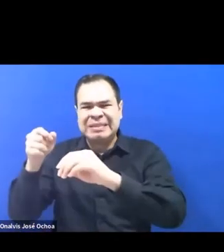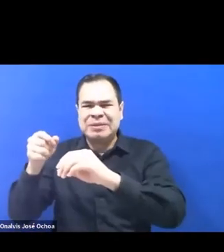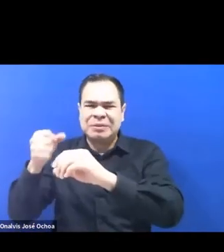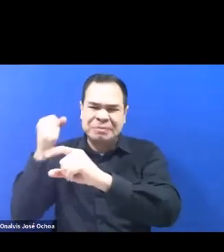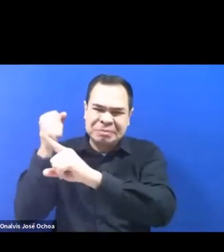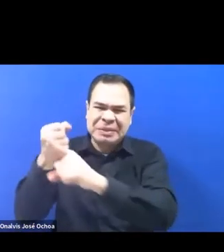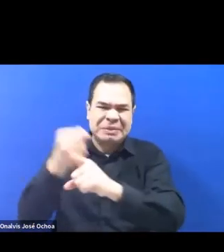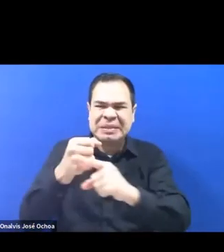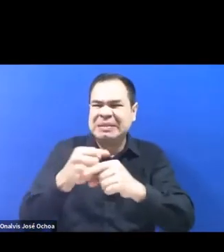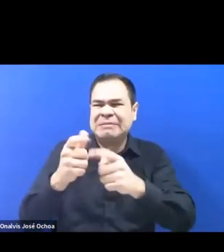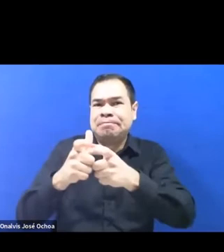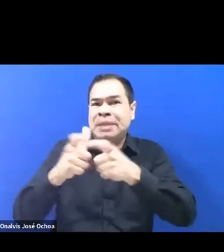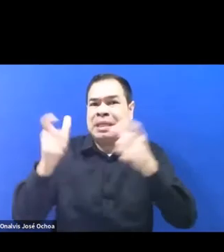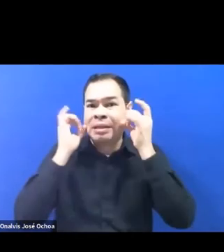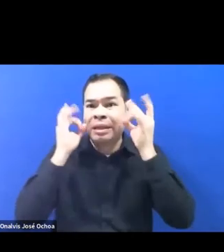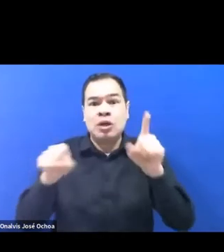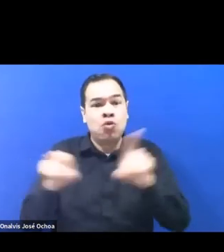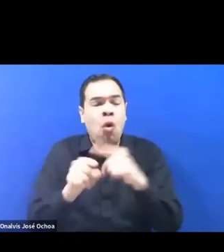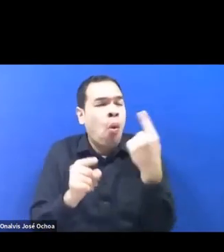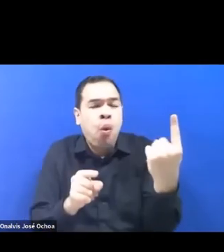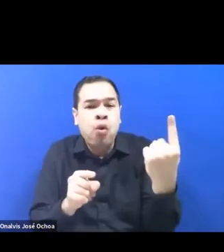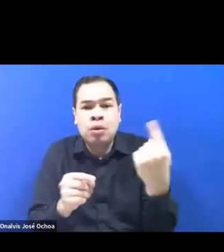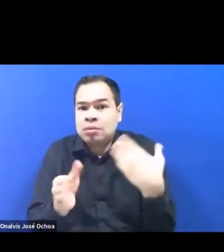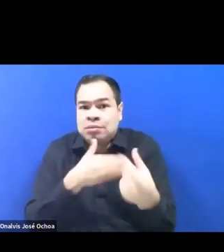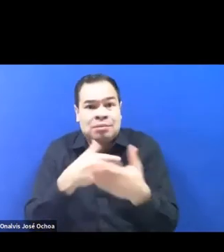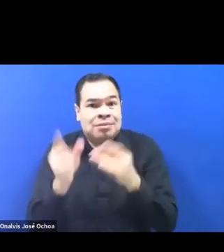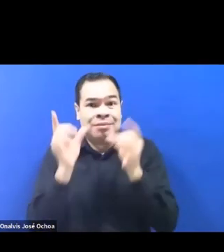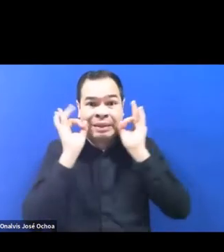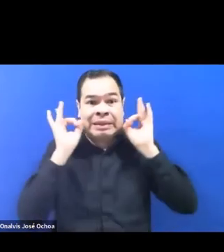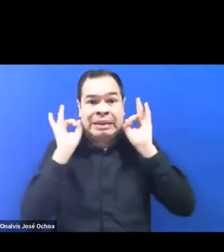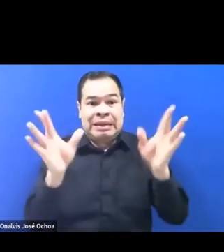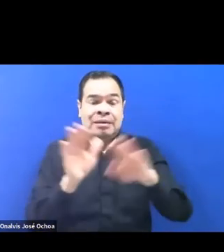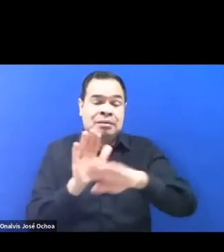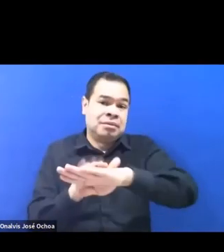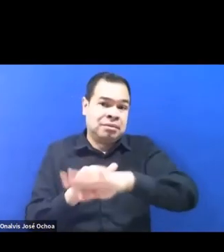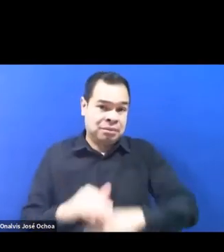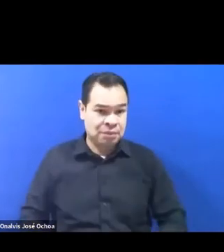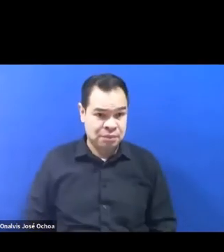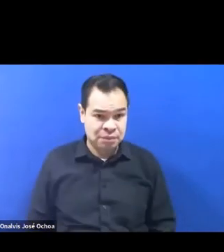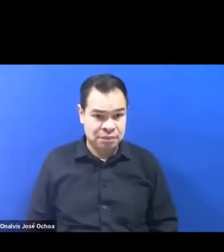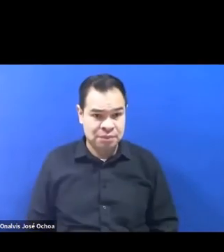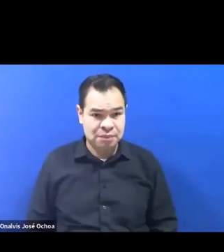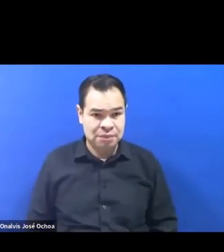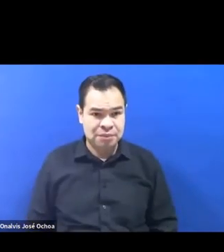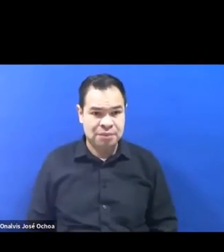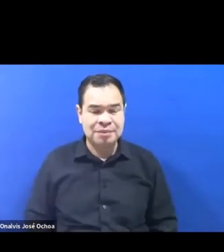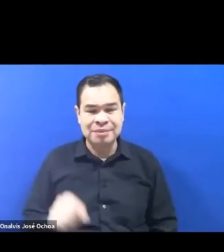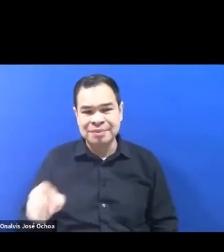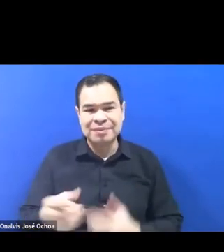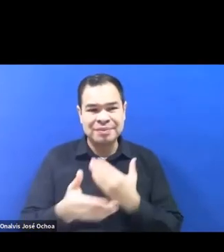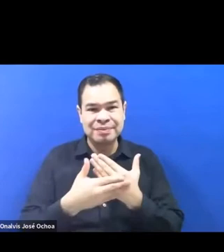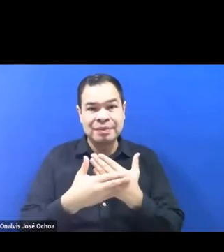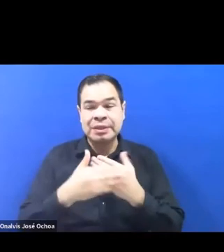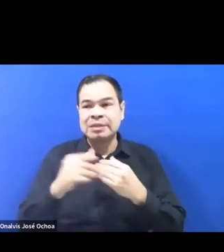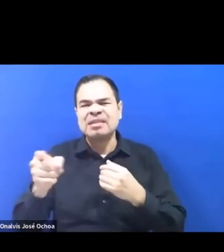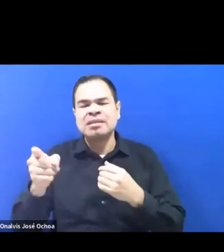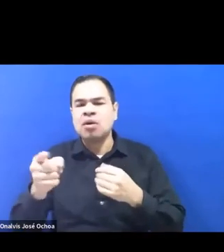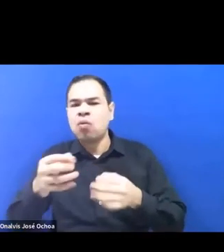sistemática o en el marco de un plan. Quiero señalar además que con la aplicación de la justicia